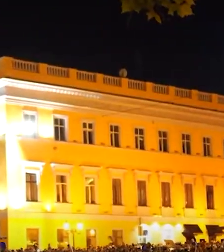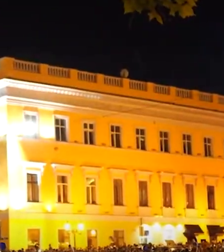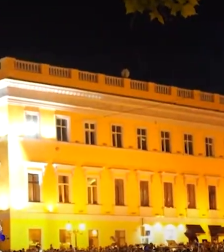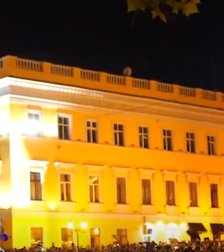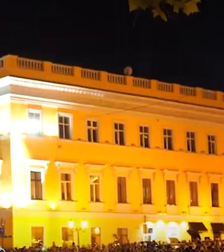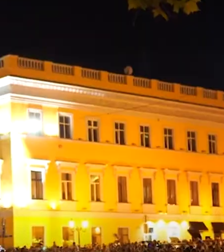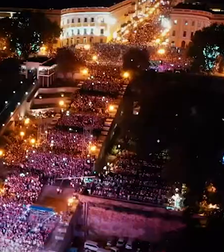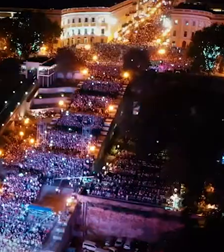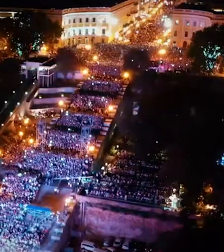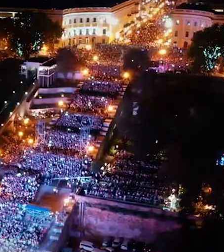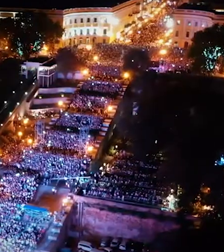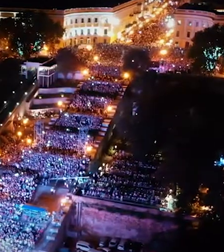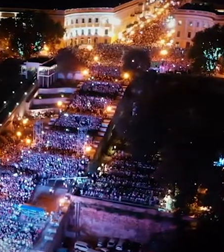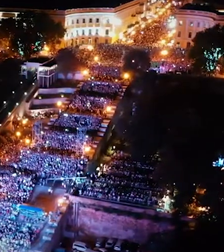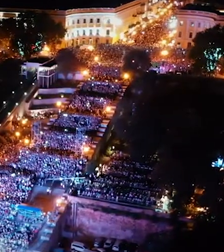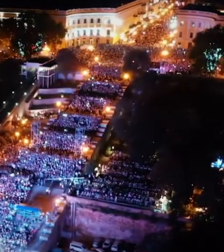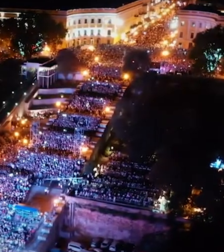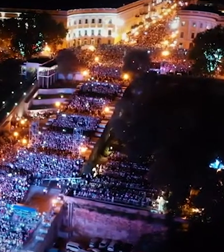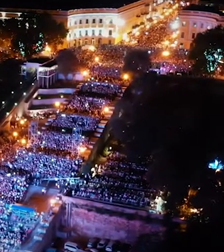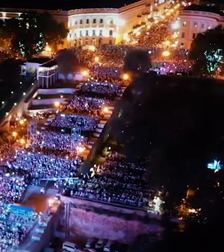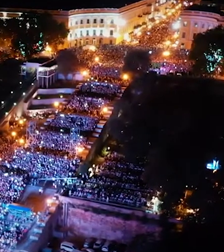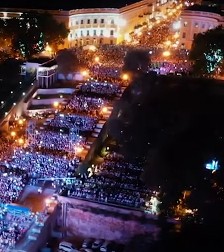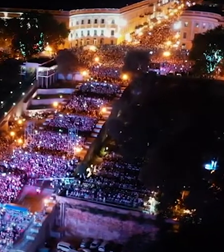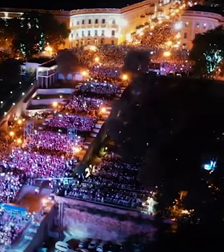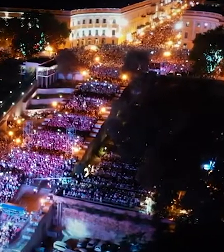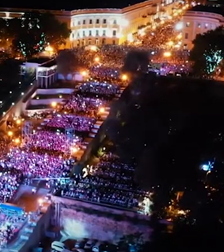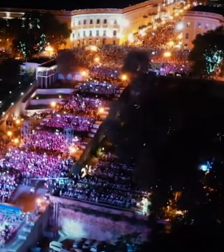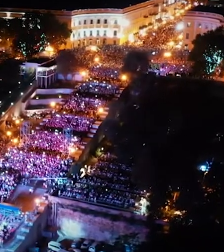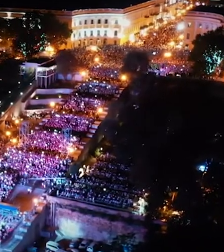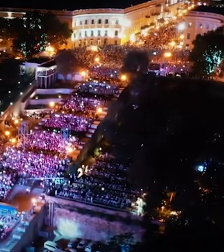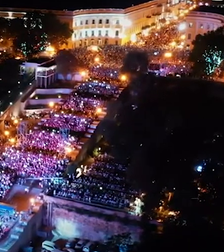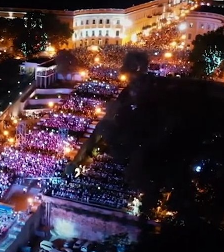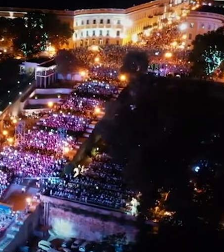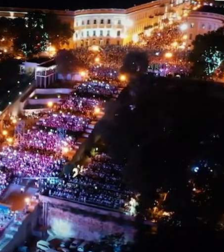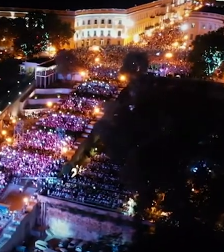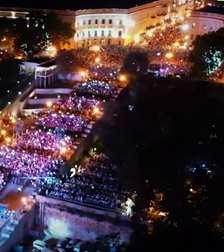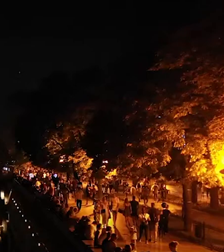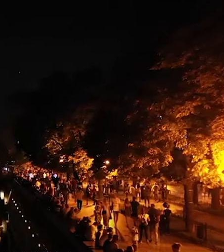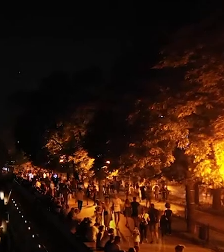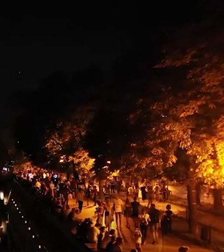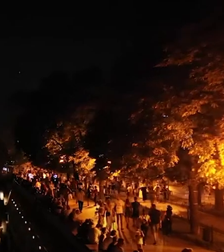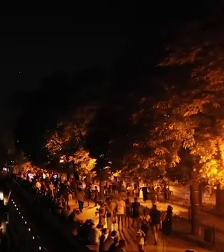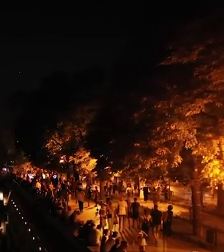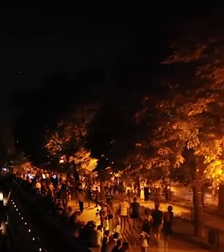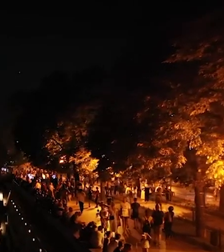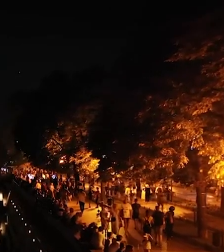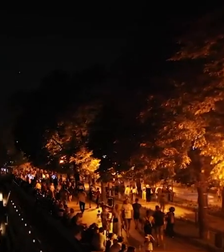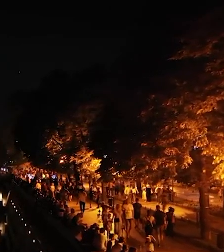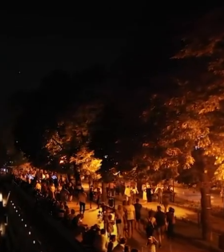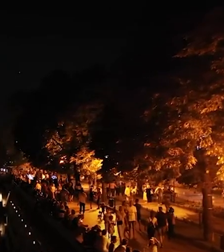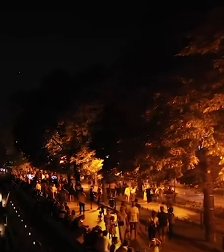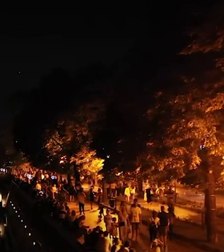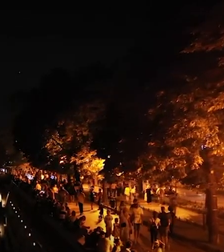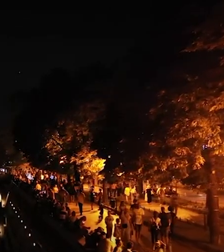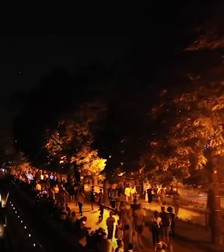та туристів на потьомкінських сходах, жодної соціальної дистанції та нехтування захисними масками. Напередодні комунальники начебто підготували сходи